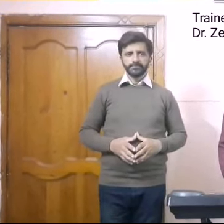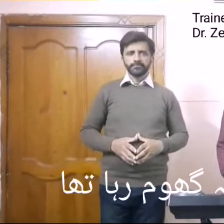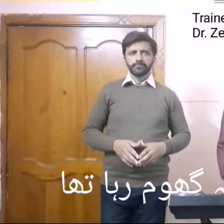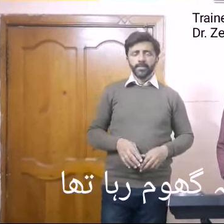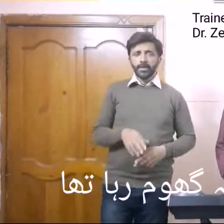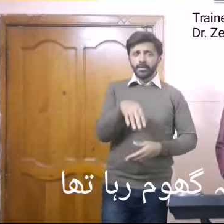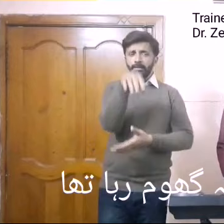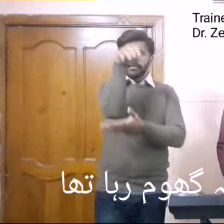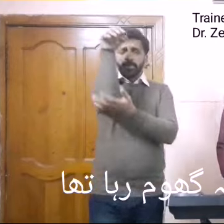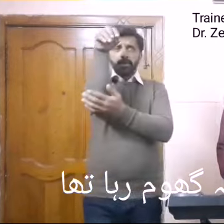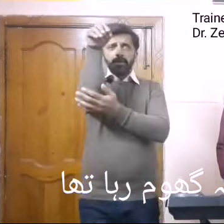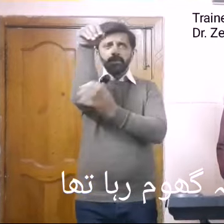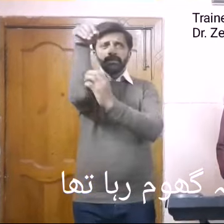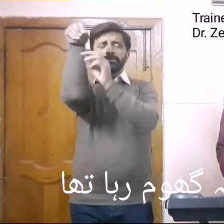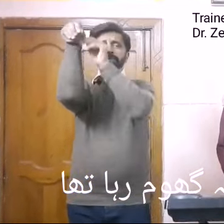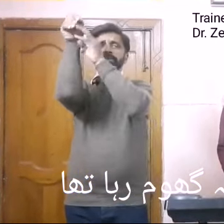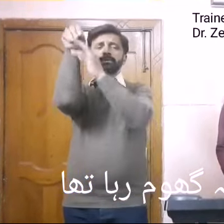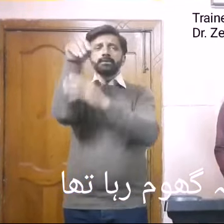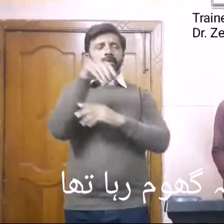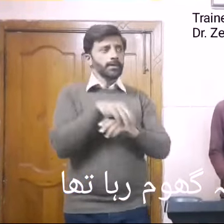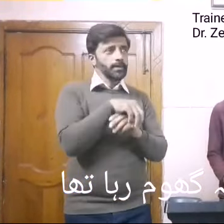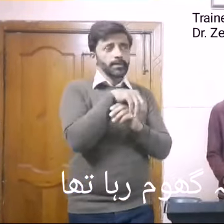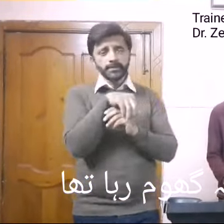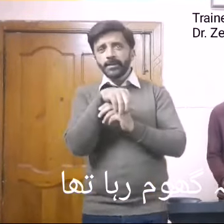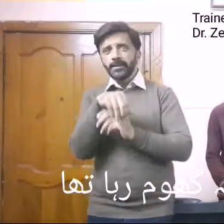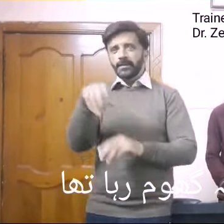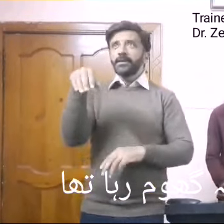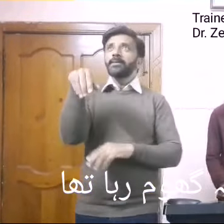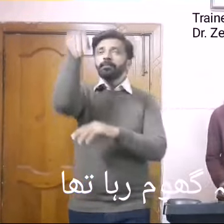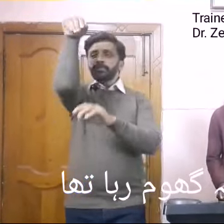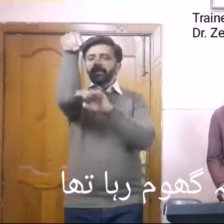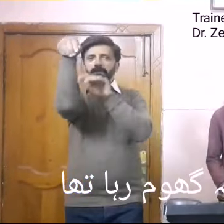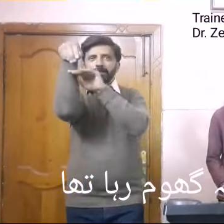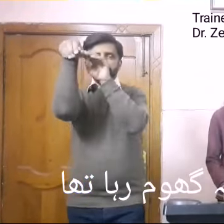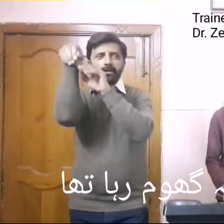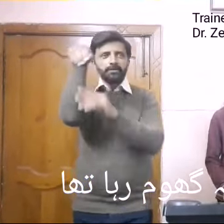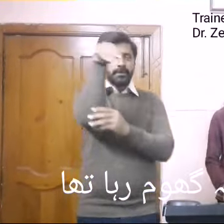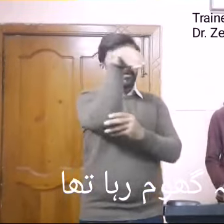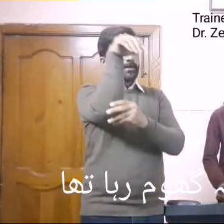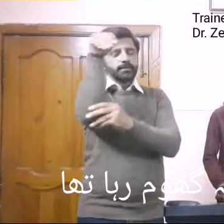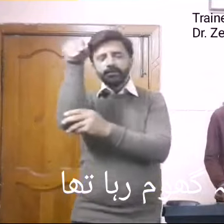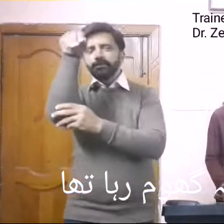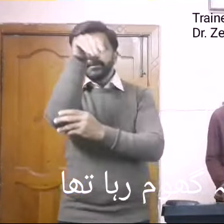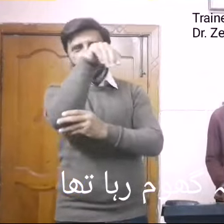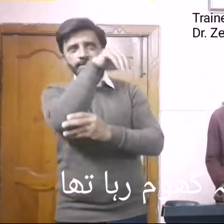कर्दाई गूम रहा था कर्दाई भूम